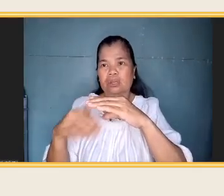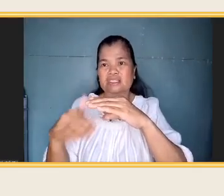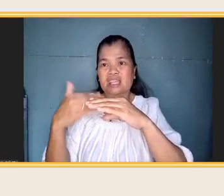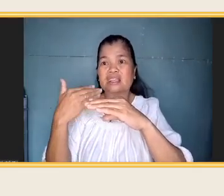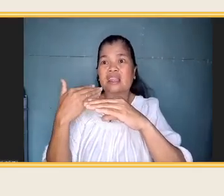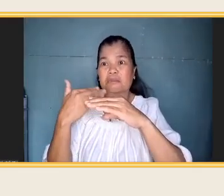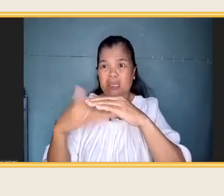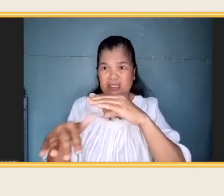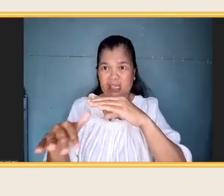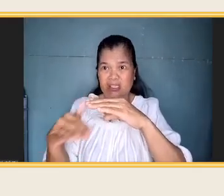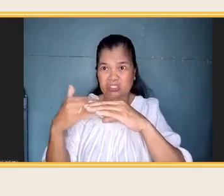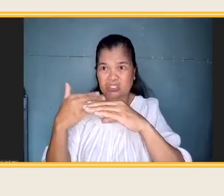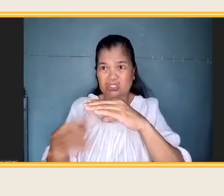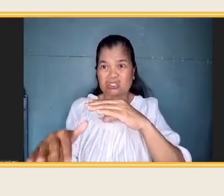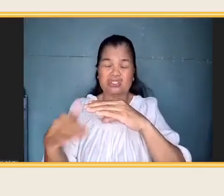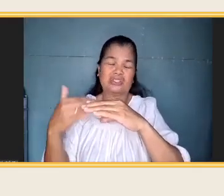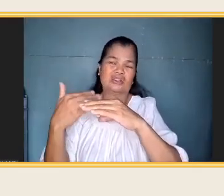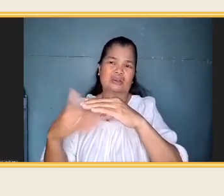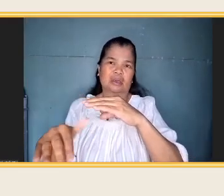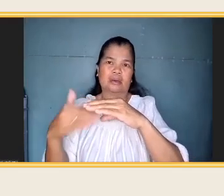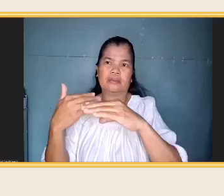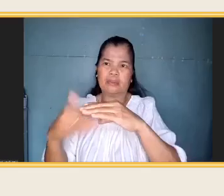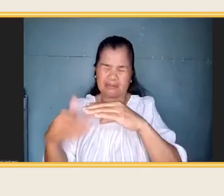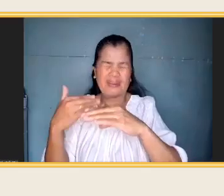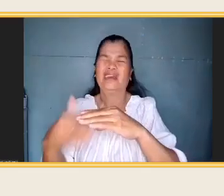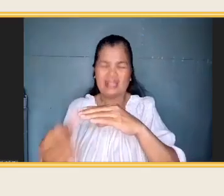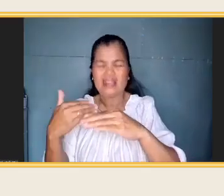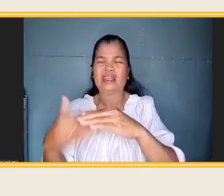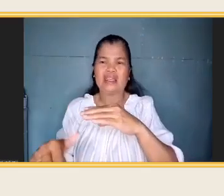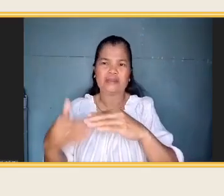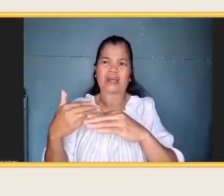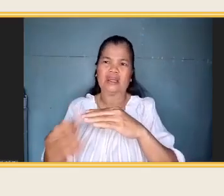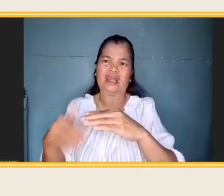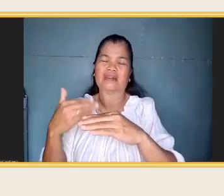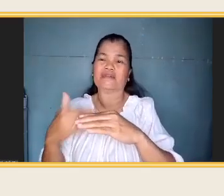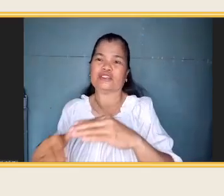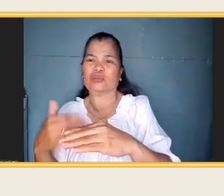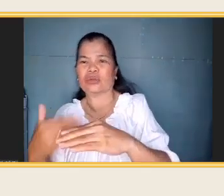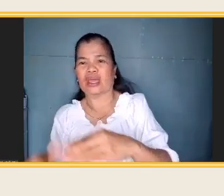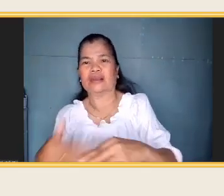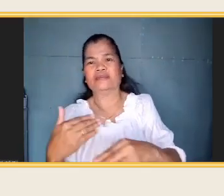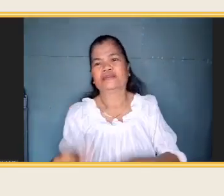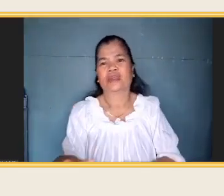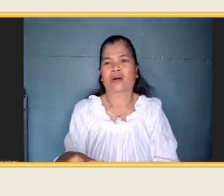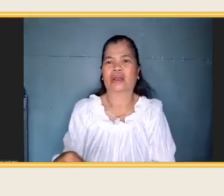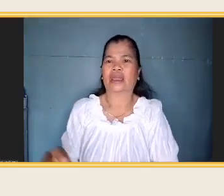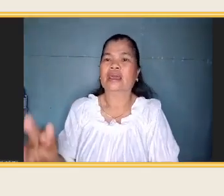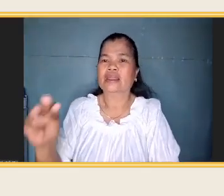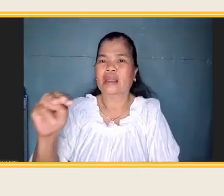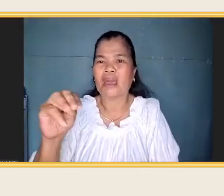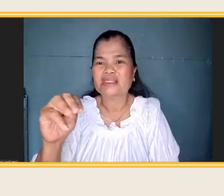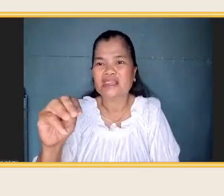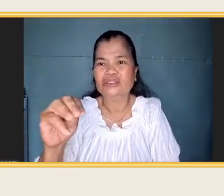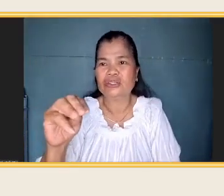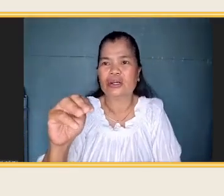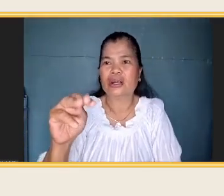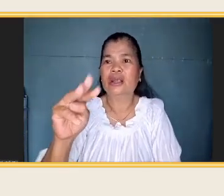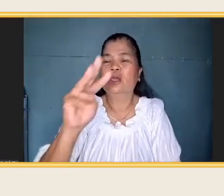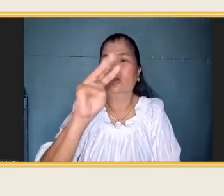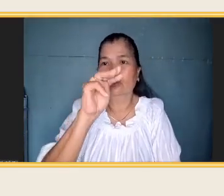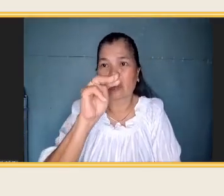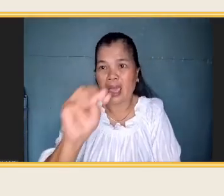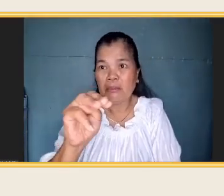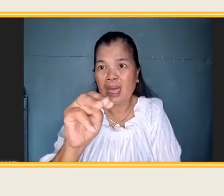to, nag-send ng message. Okay? Pero iniintindihan pa rin na Facebook yan. Okay. Then